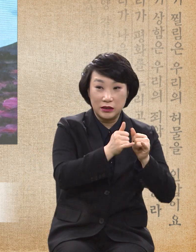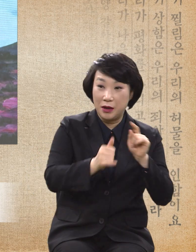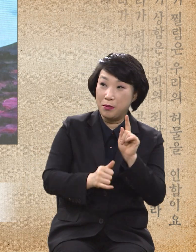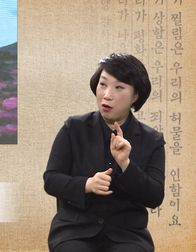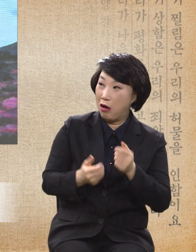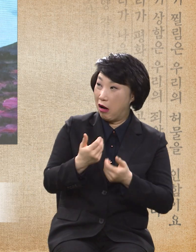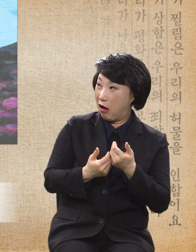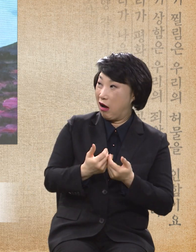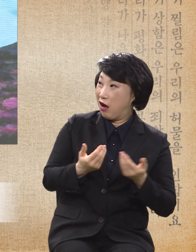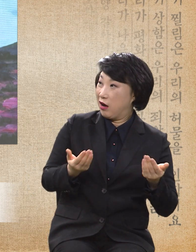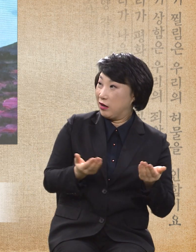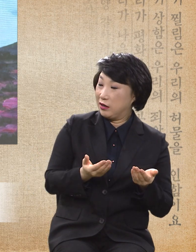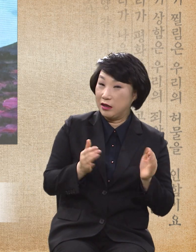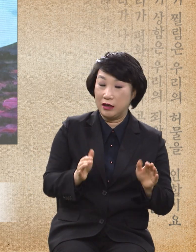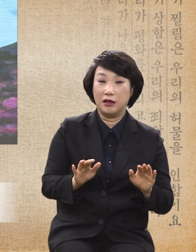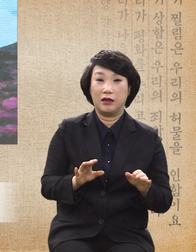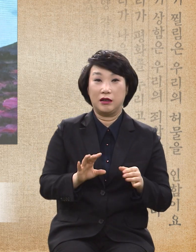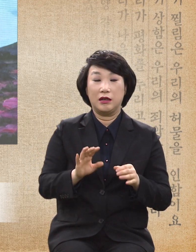유대인에게는 거리끼는 것이요